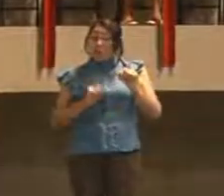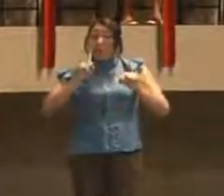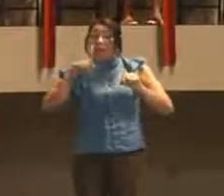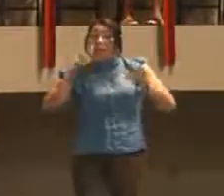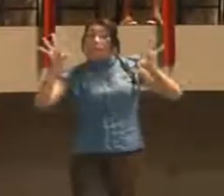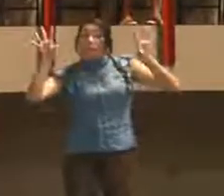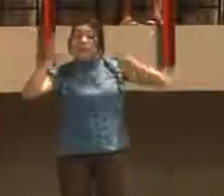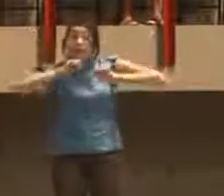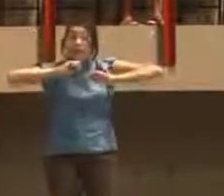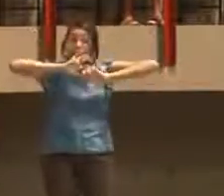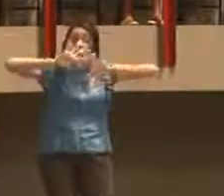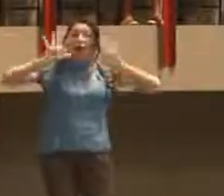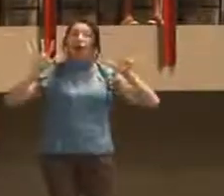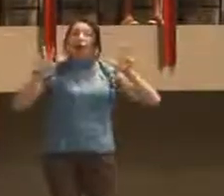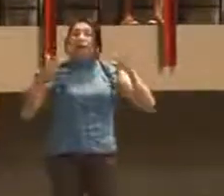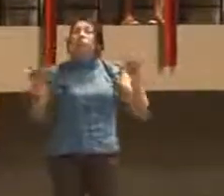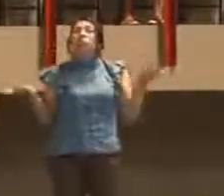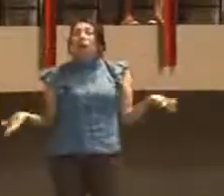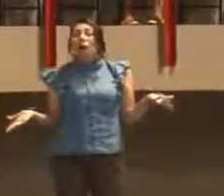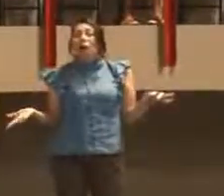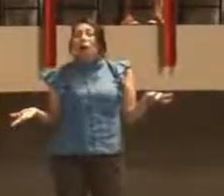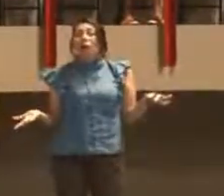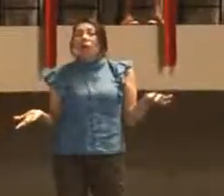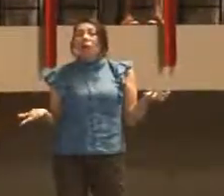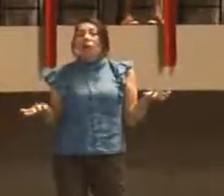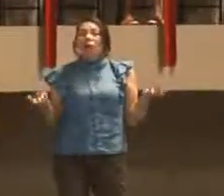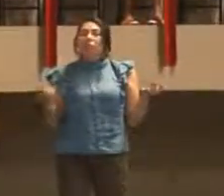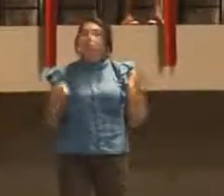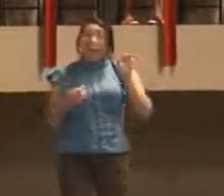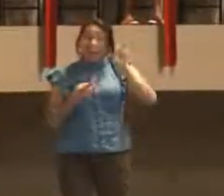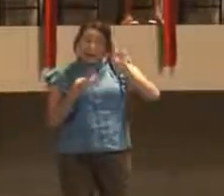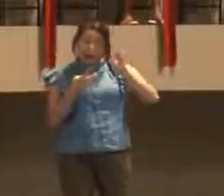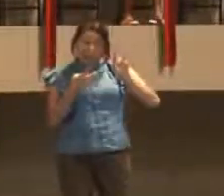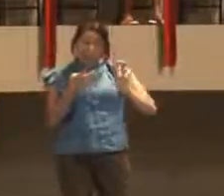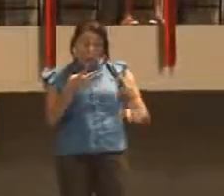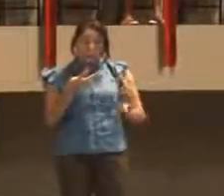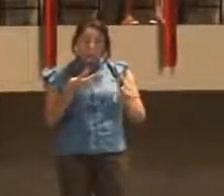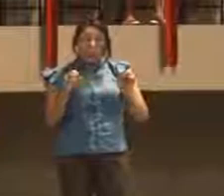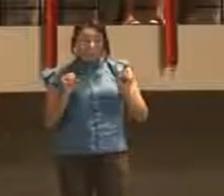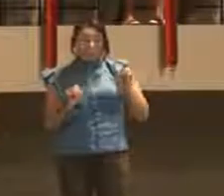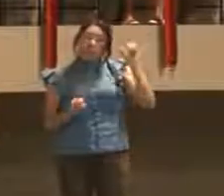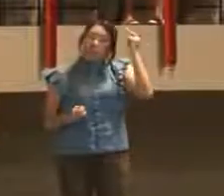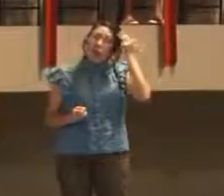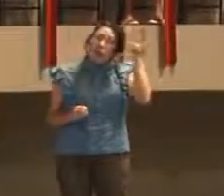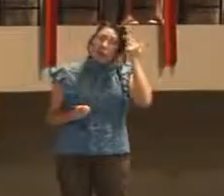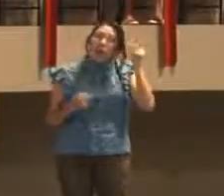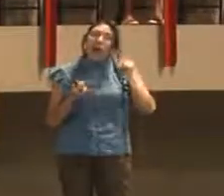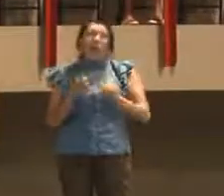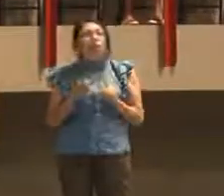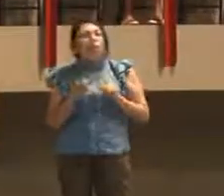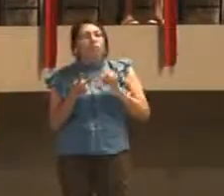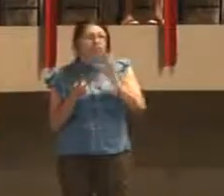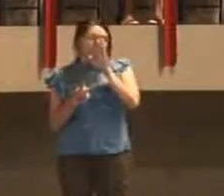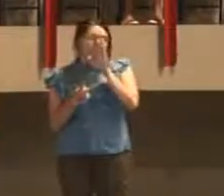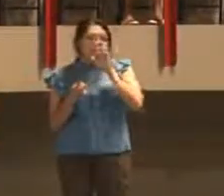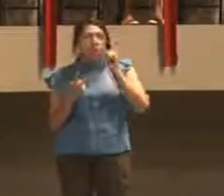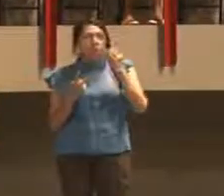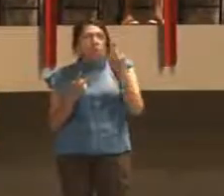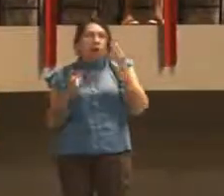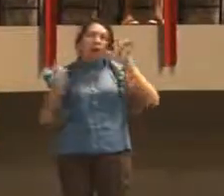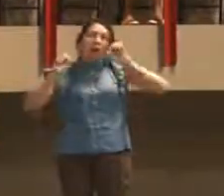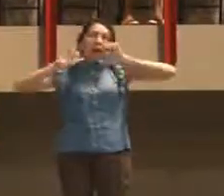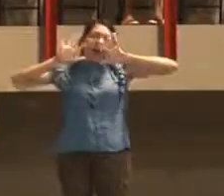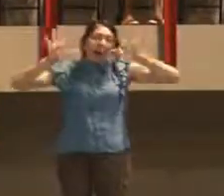uma dessas cores pode ser o quê? Pode ser na tonalidade normal, ela pode vir clara e pode vir o